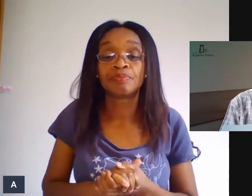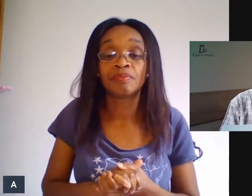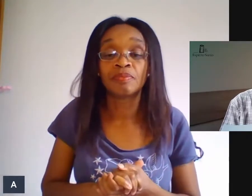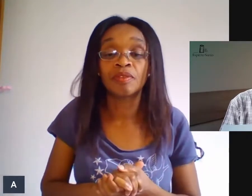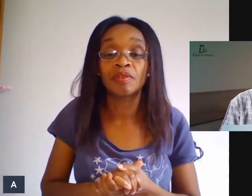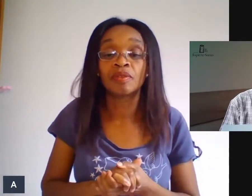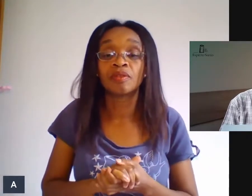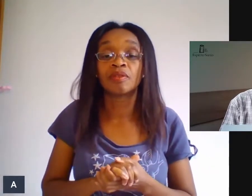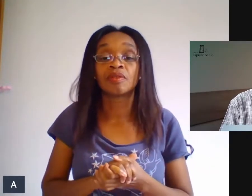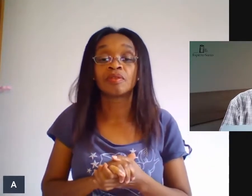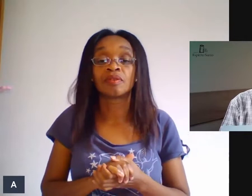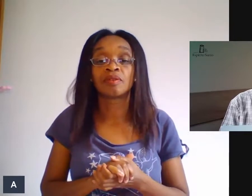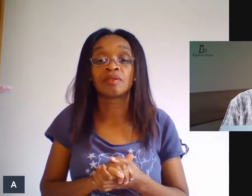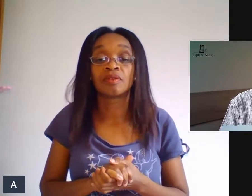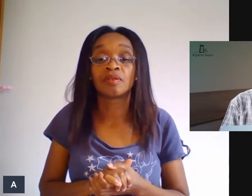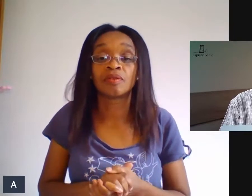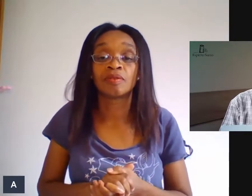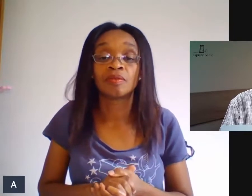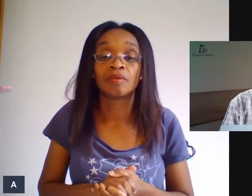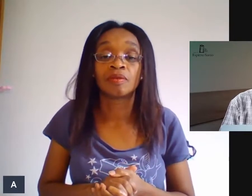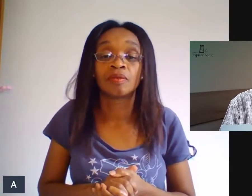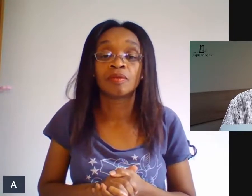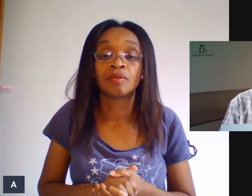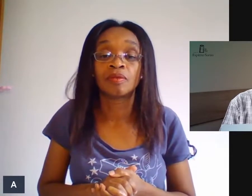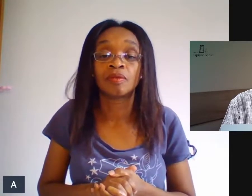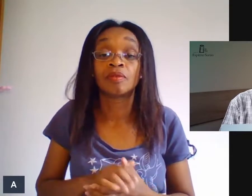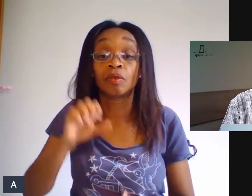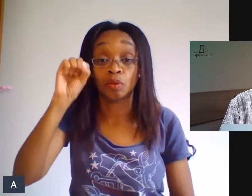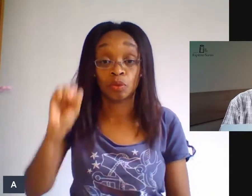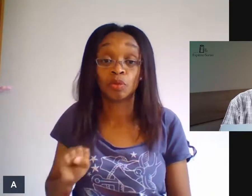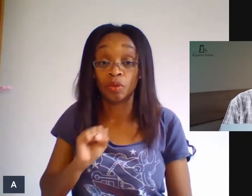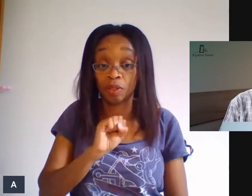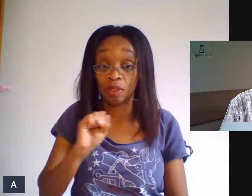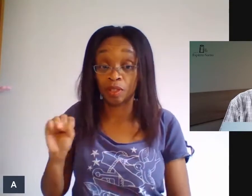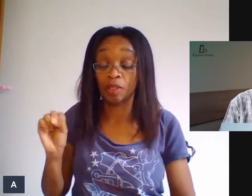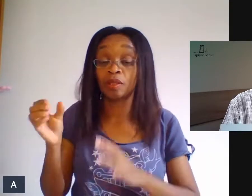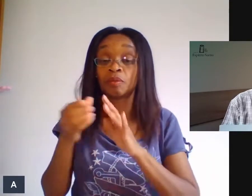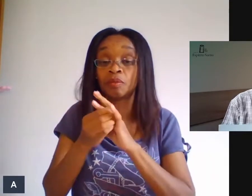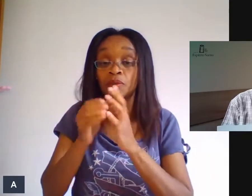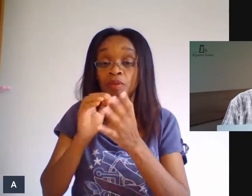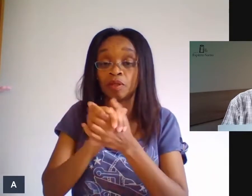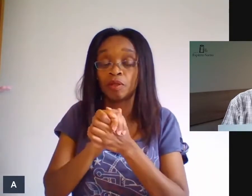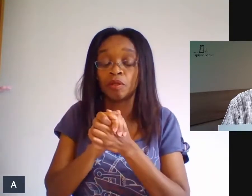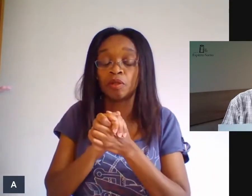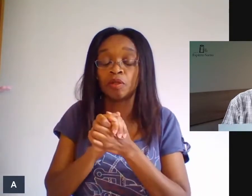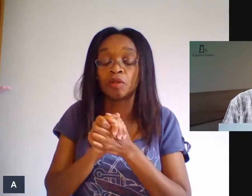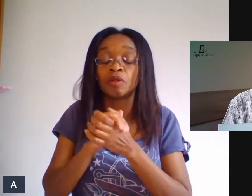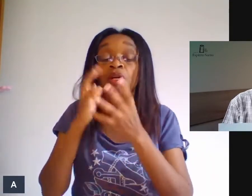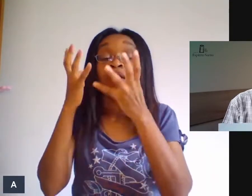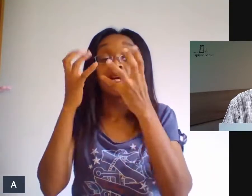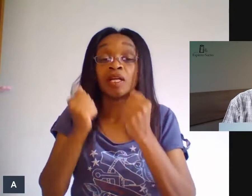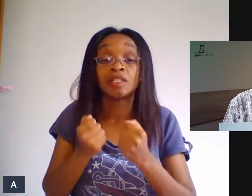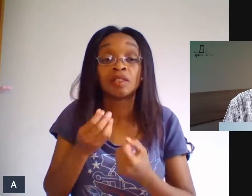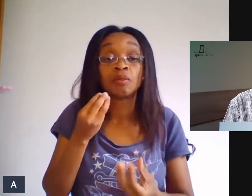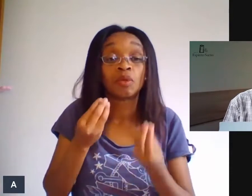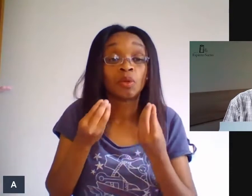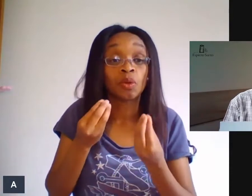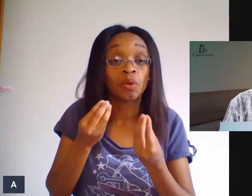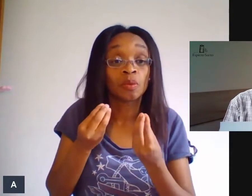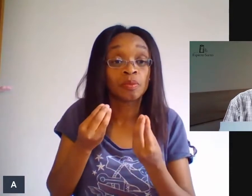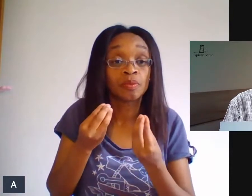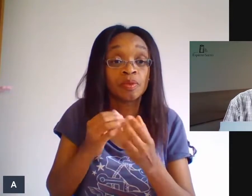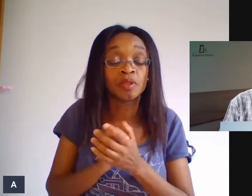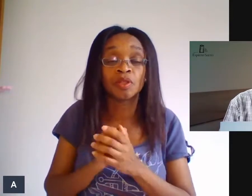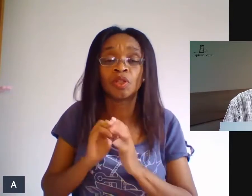sim. Como o sacramento do matrimônio deve ser recebido? Como para todos os sacramentos,